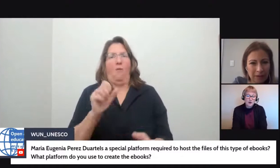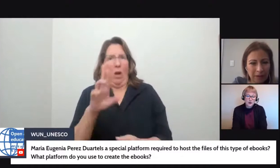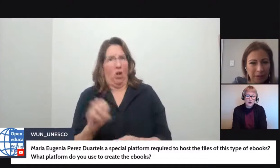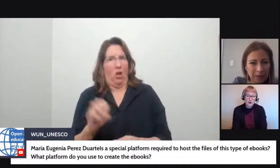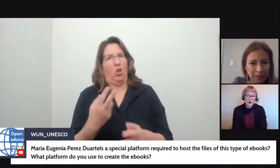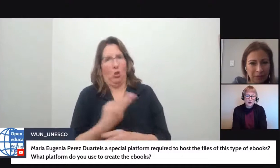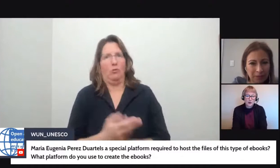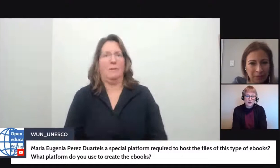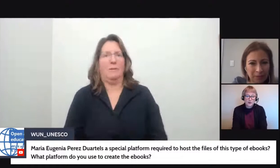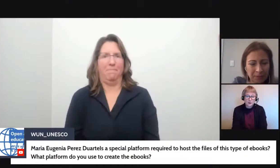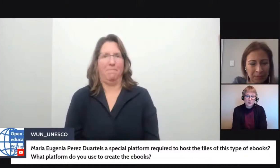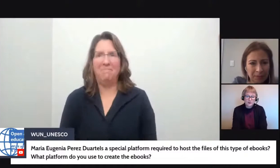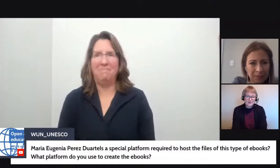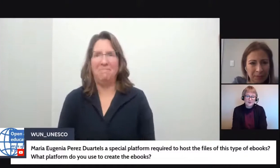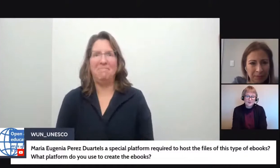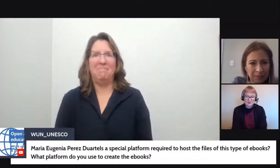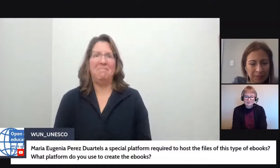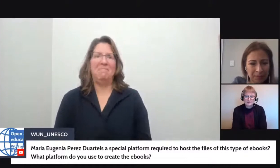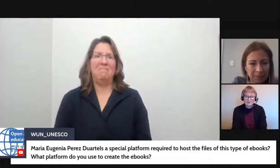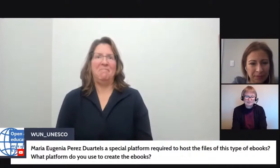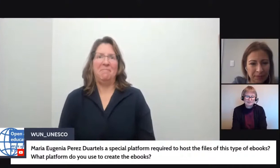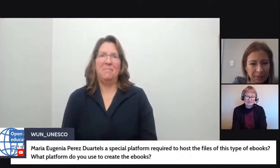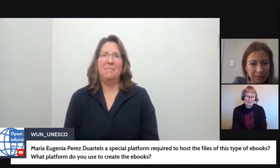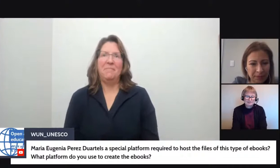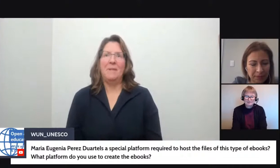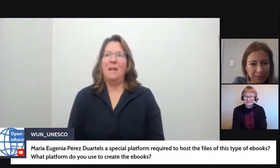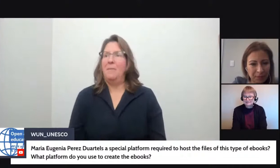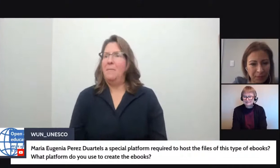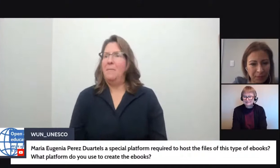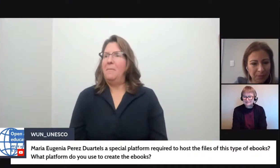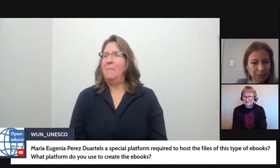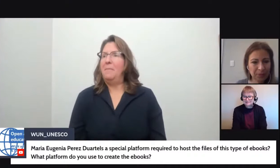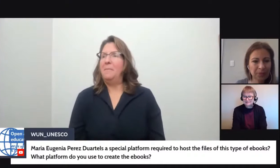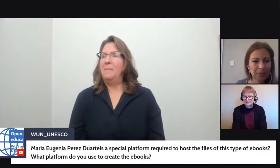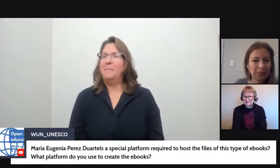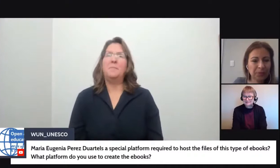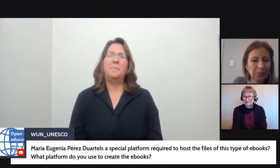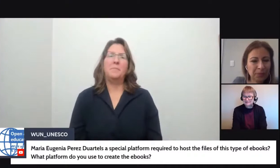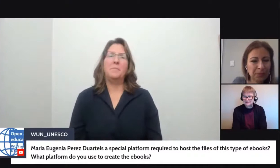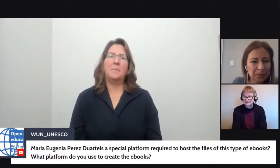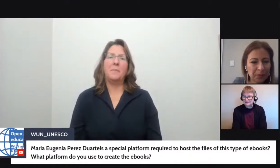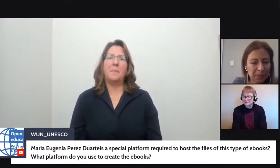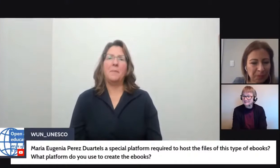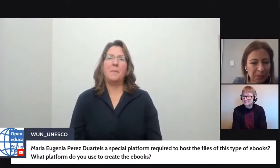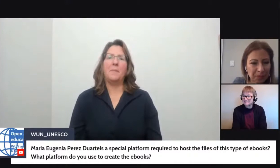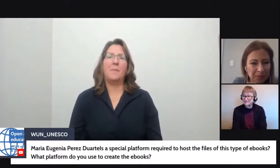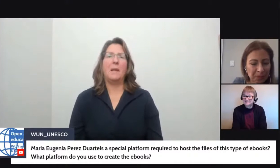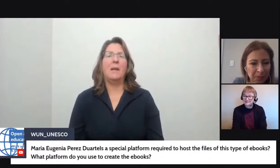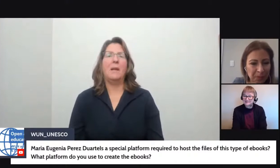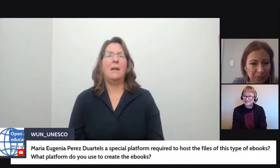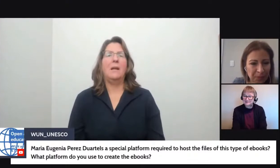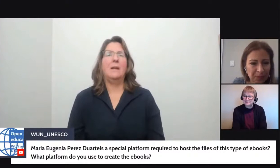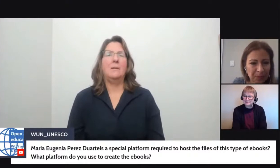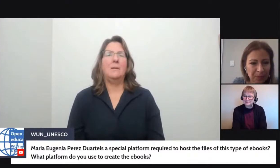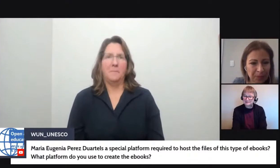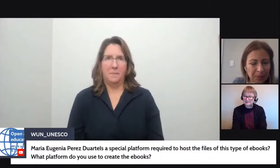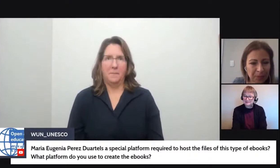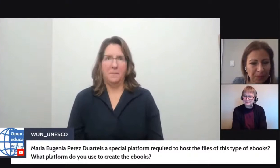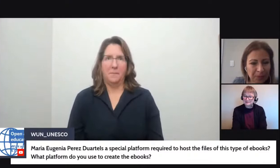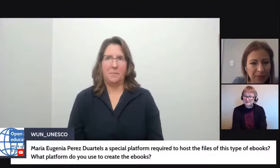Tal vez pudiera agregar un poco más. Muchas bibliotecas universitarias tienen Pressbooks. Y entonces está